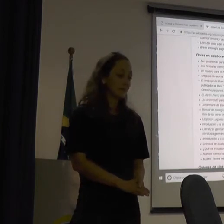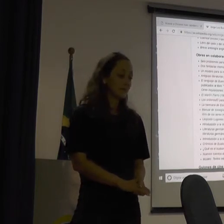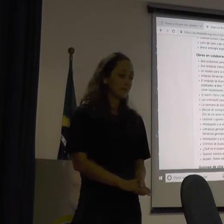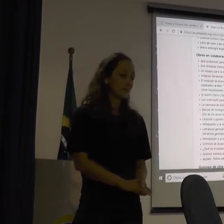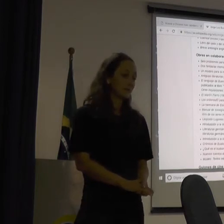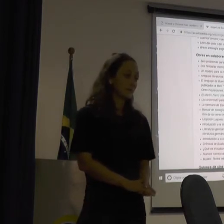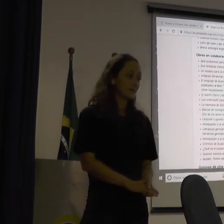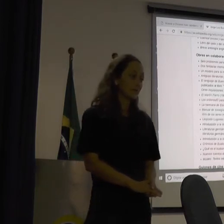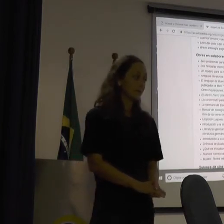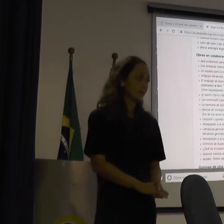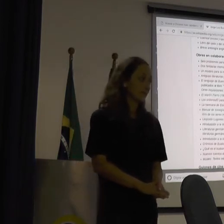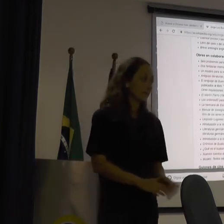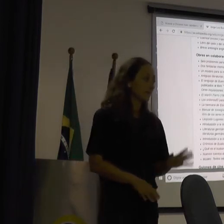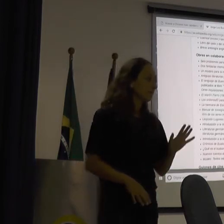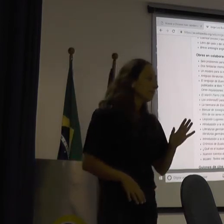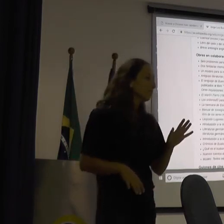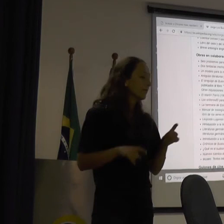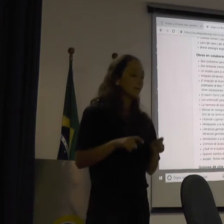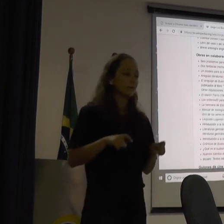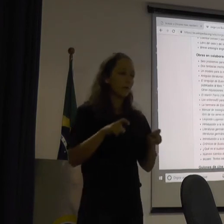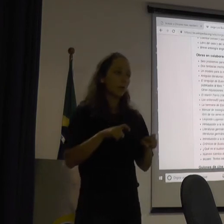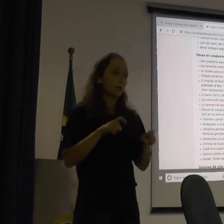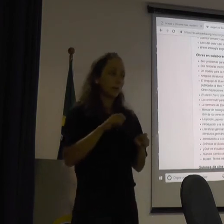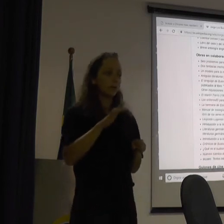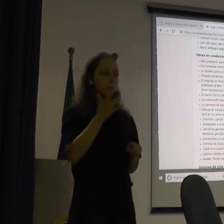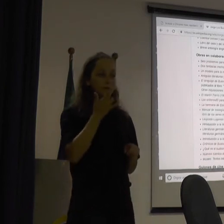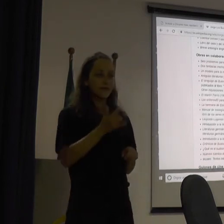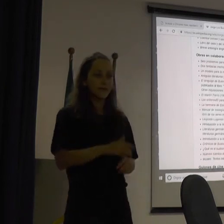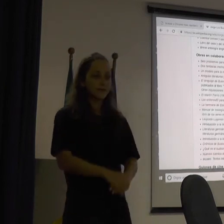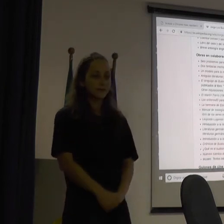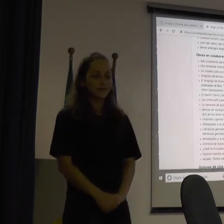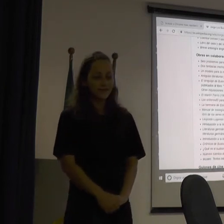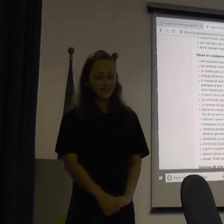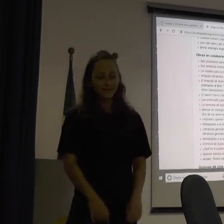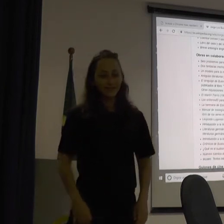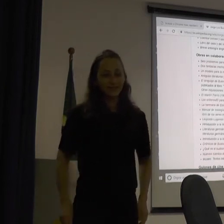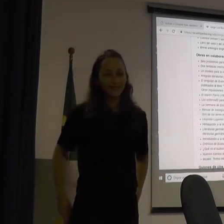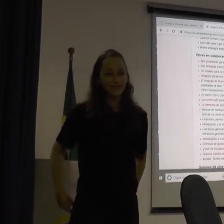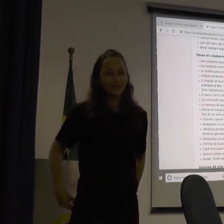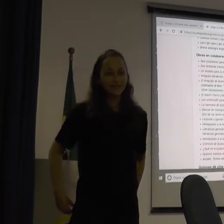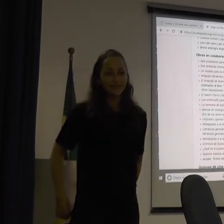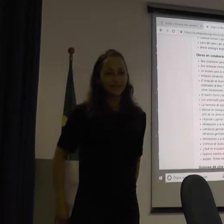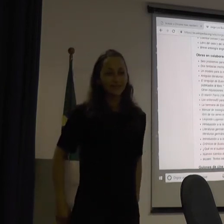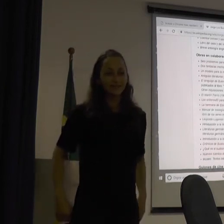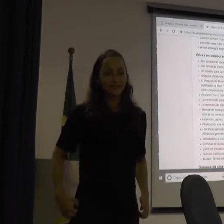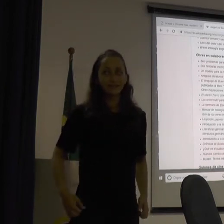Vou ver um pouquinho que aqui no computador é mais fácil. Só que não tem a outra aqui.